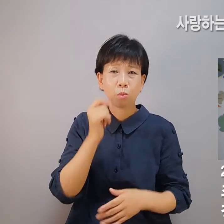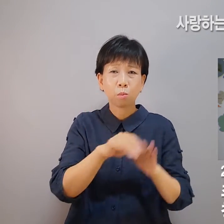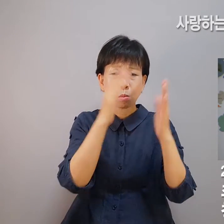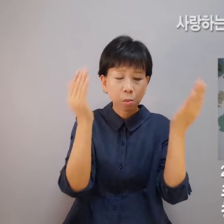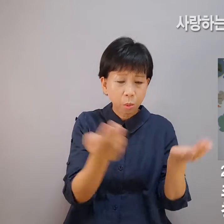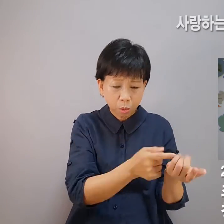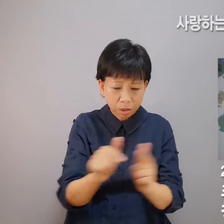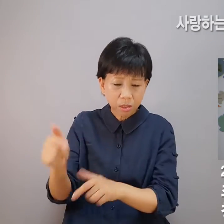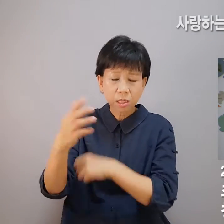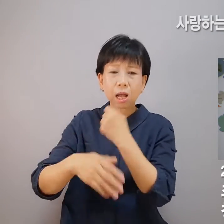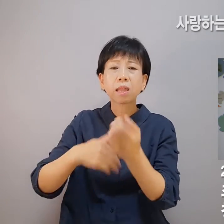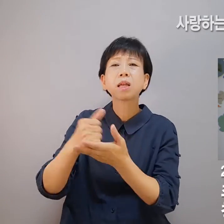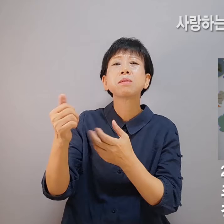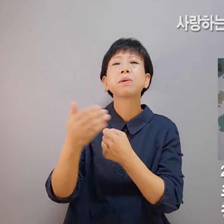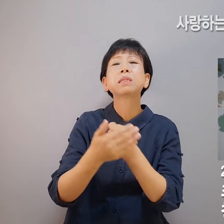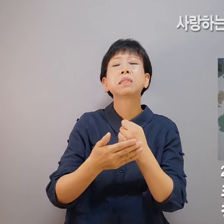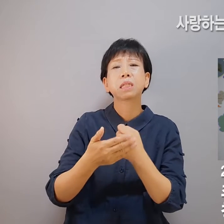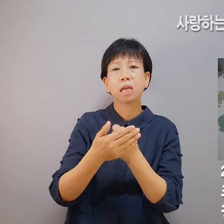믿습니다.